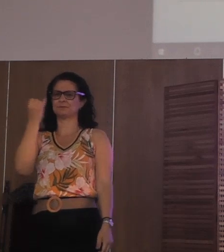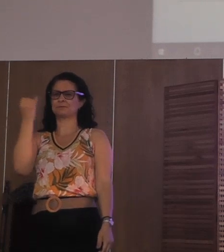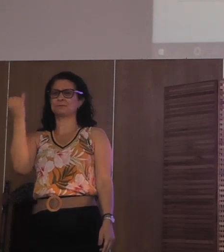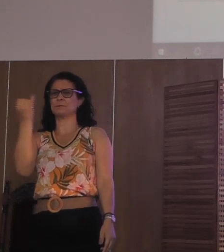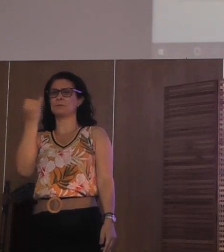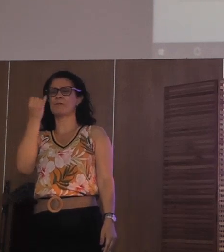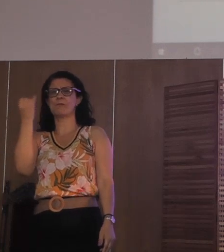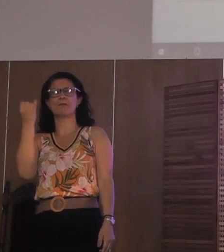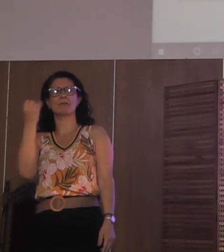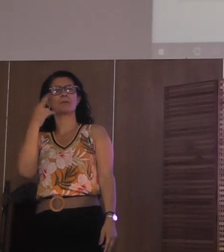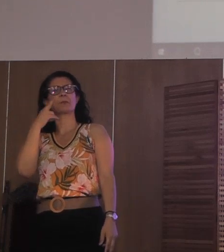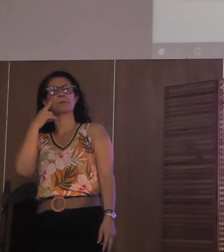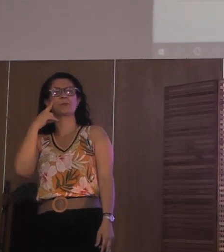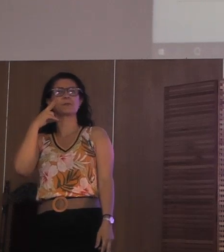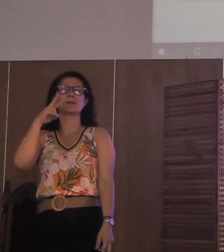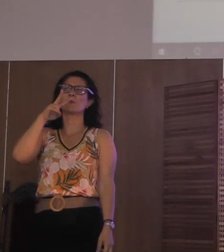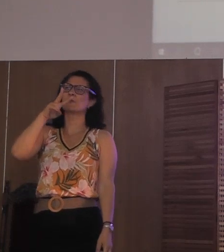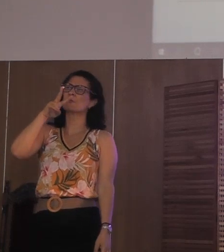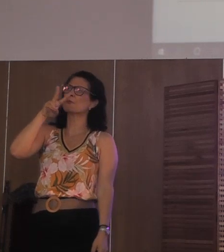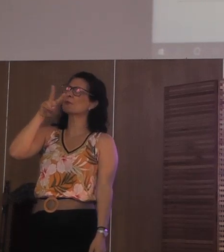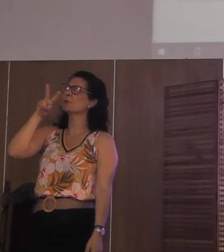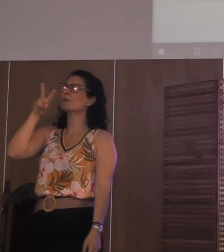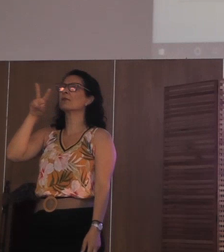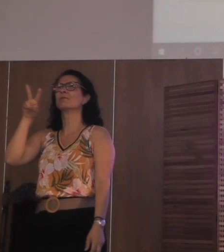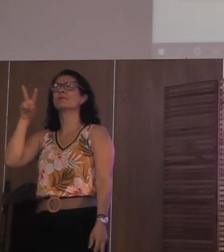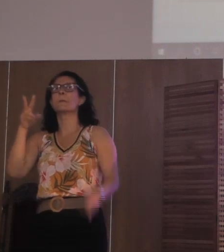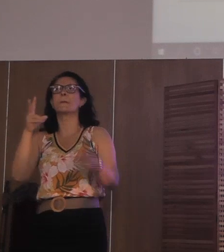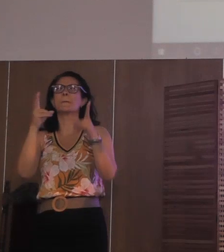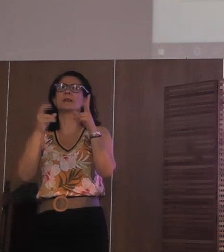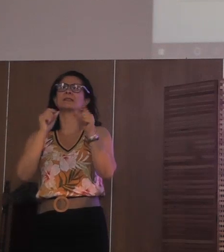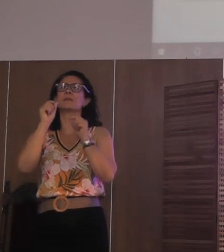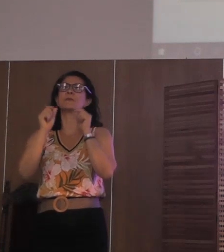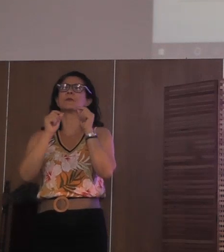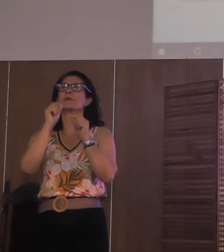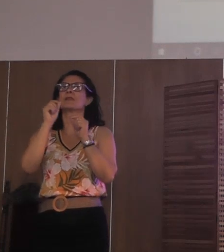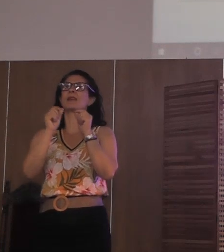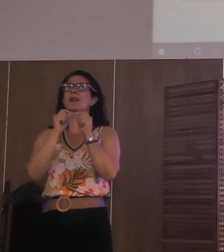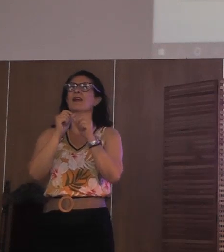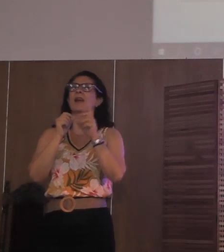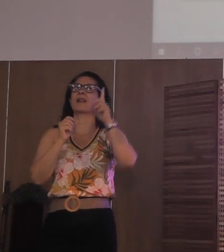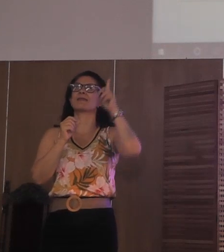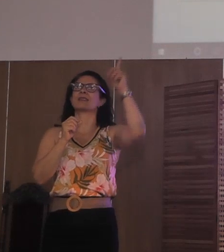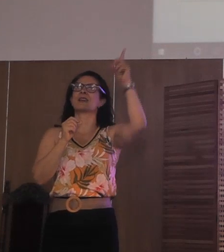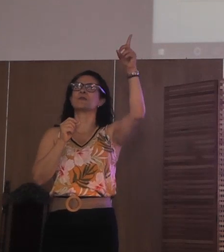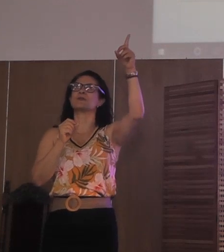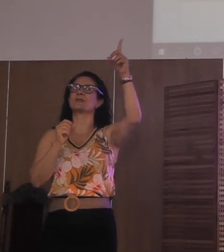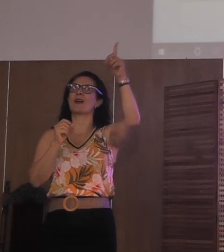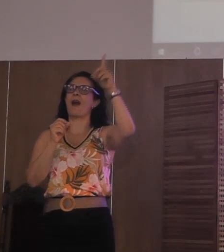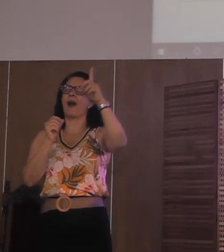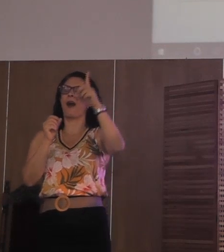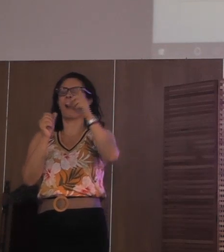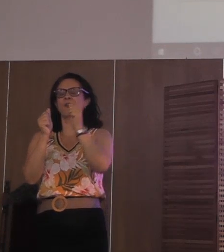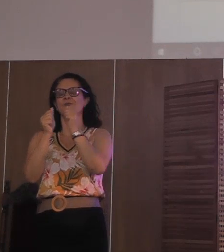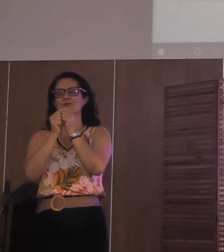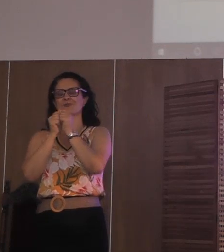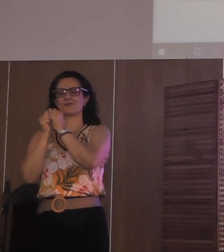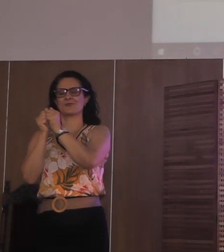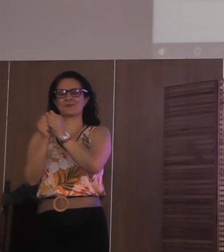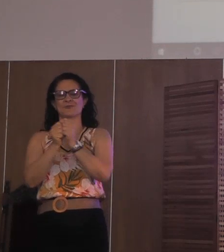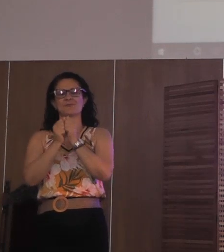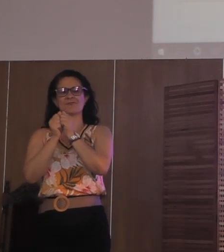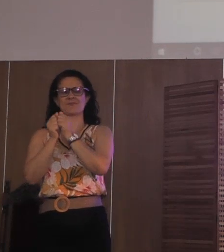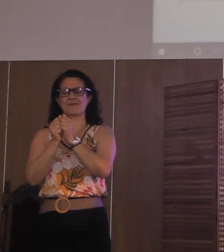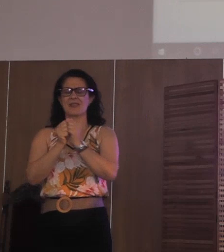era um sinal suficiente. Para quê? Para perceber que Deus estava com ele, que tinha ouvido a